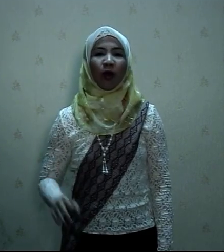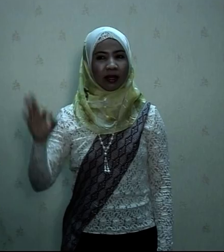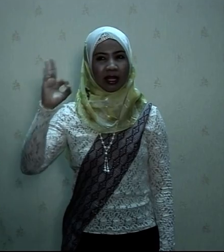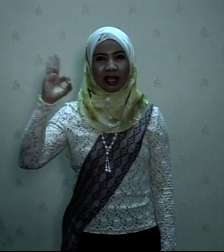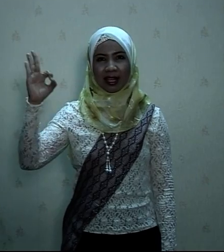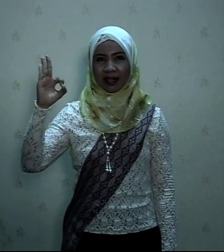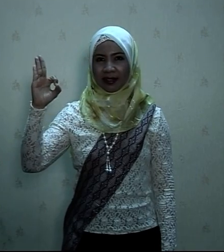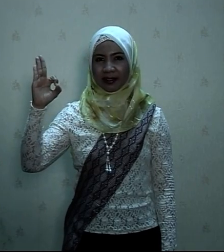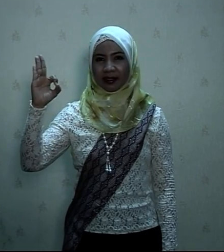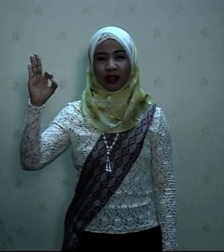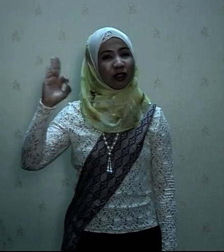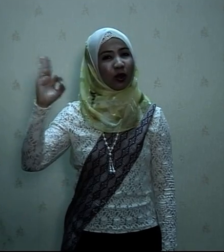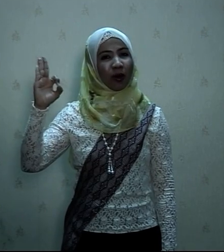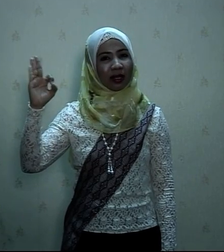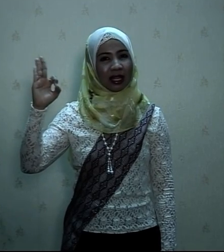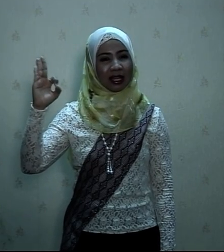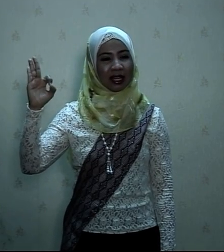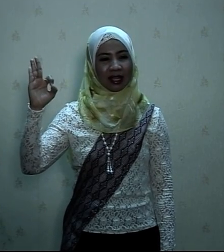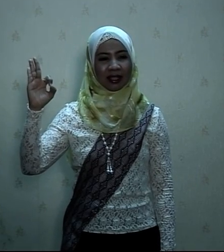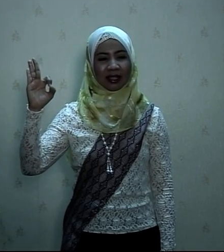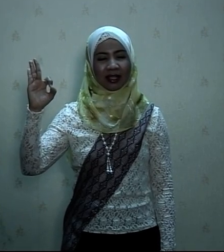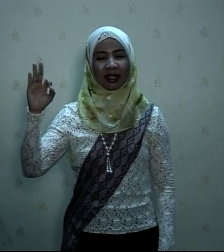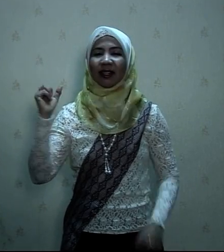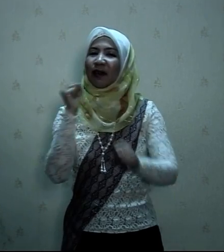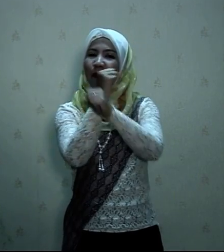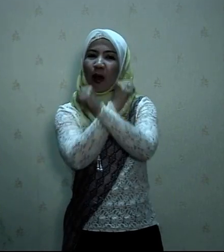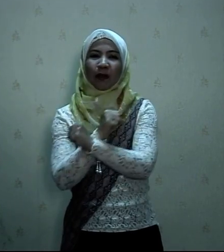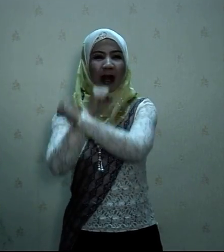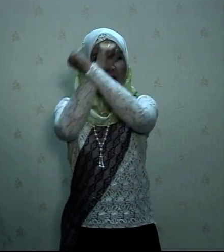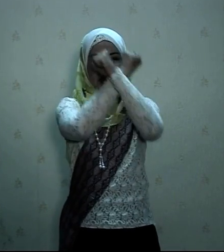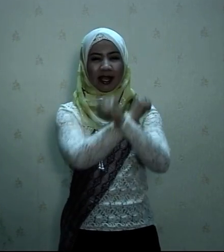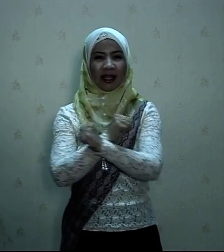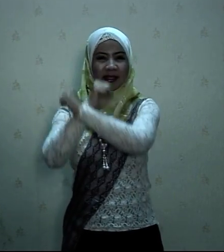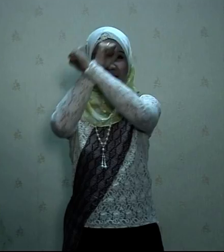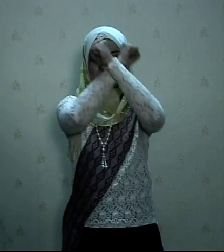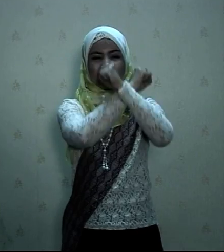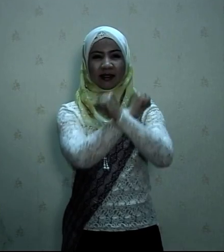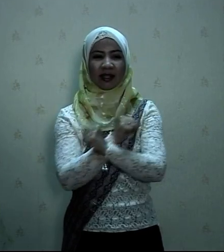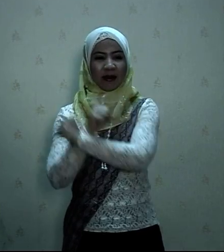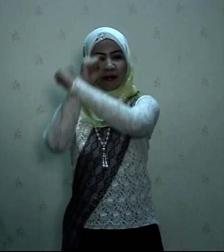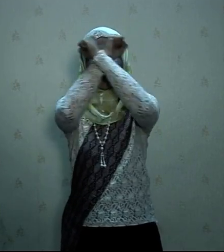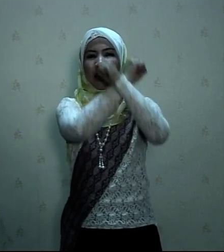คดีโชคดีปลอดภัยปลอดภั